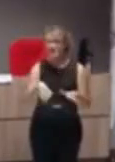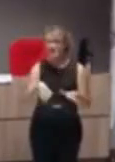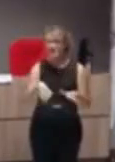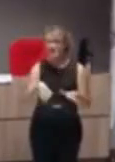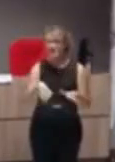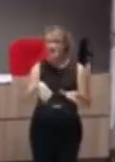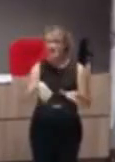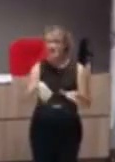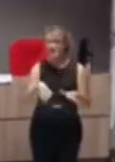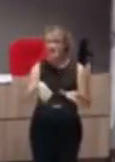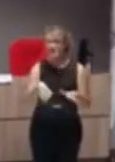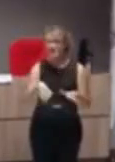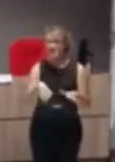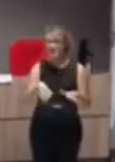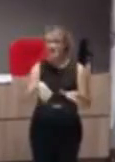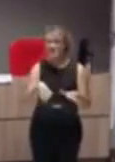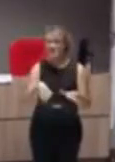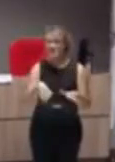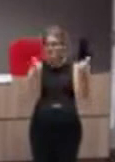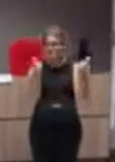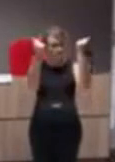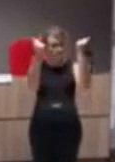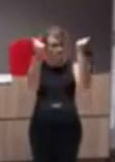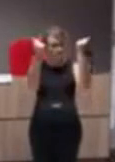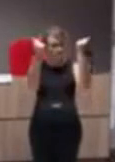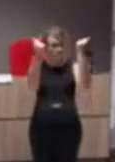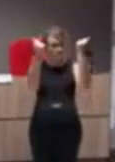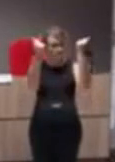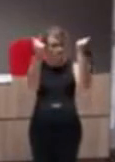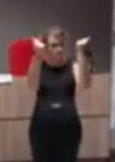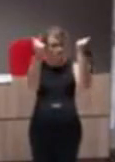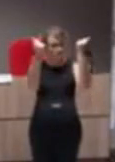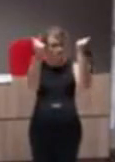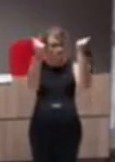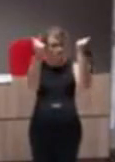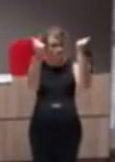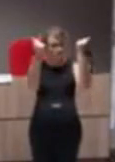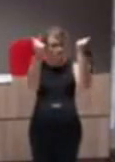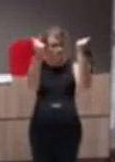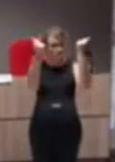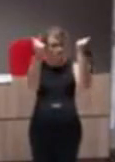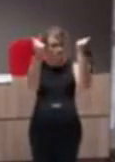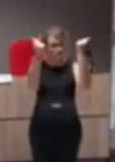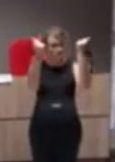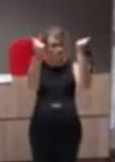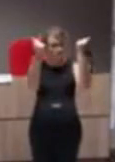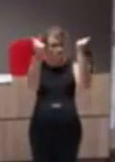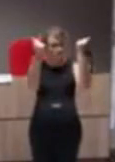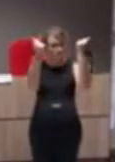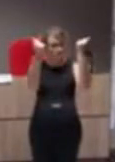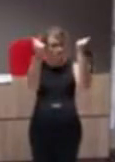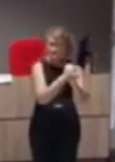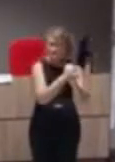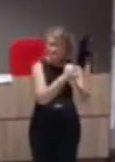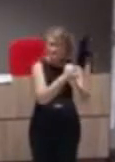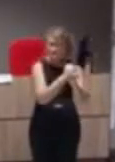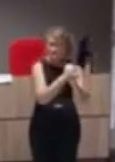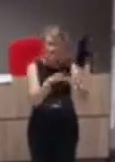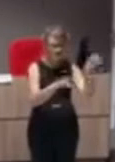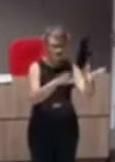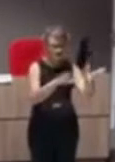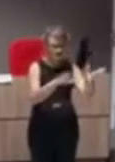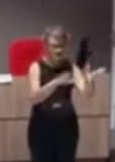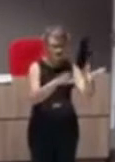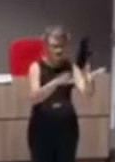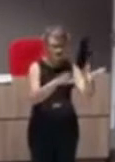região nobre de São Paulo, um espaço subaproveitado em termos do que pode ser feito